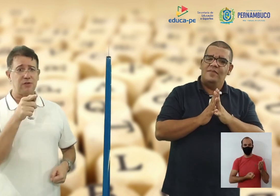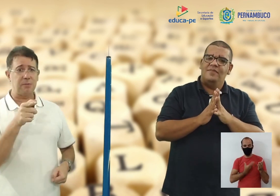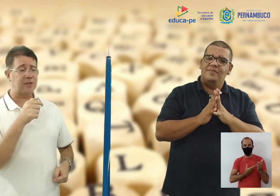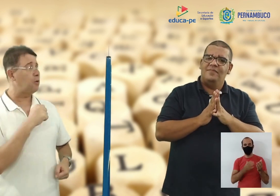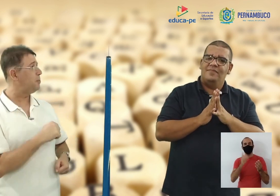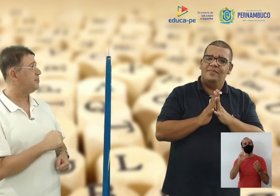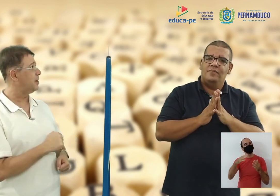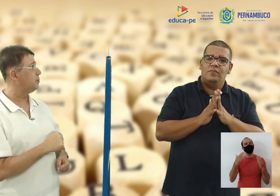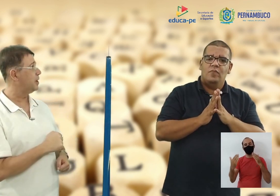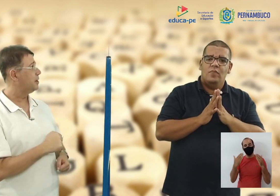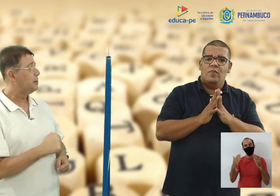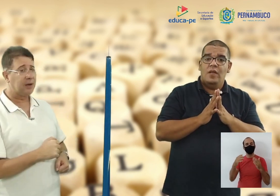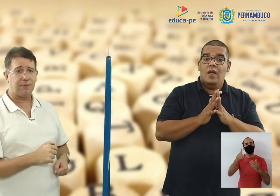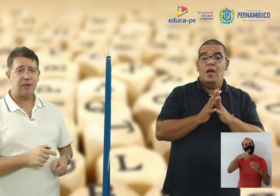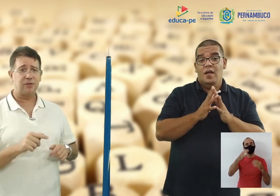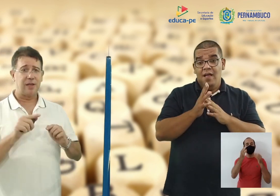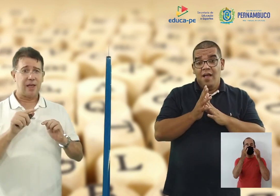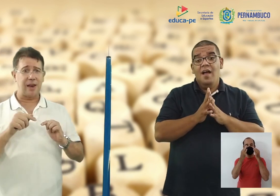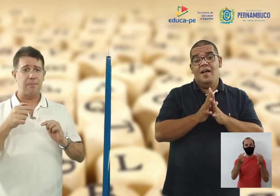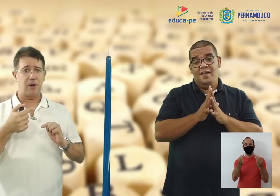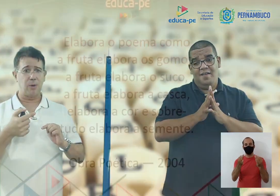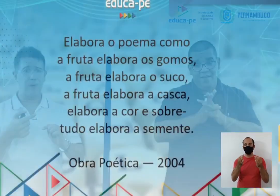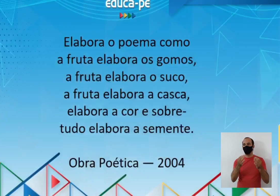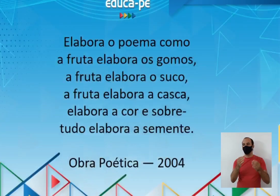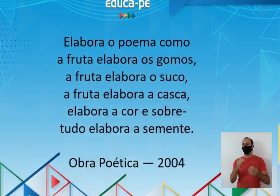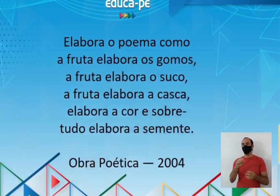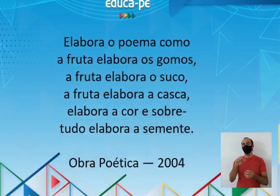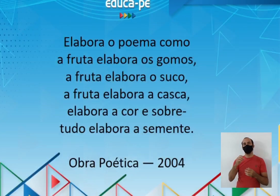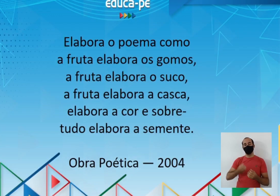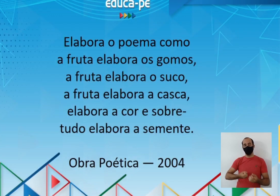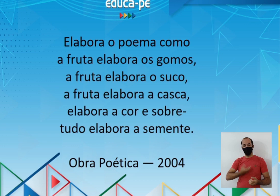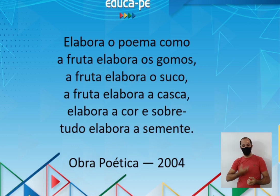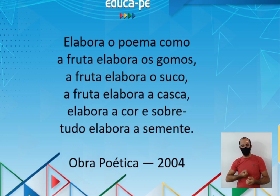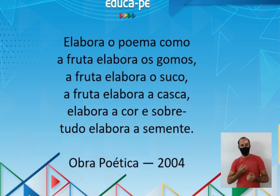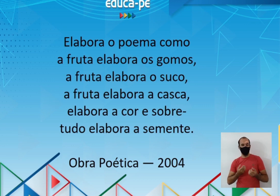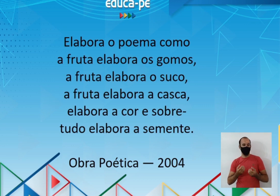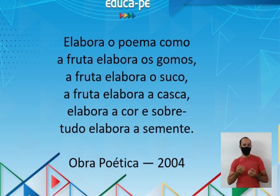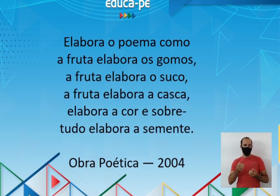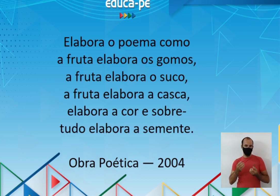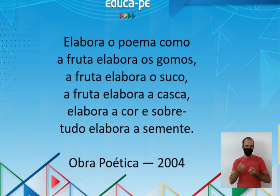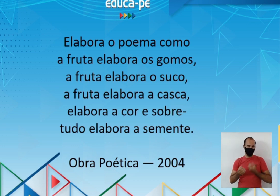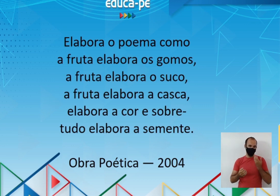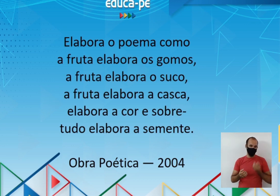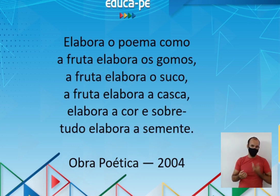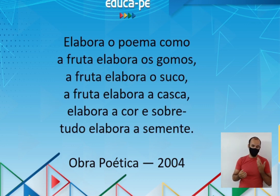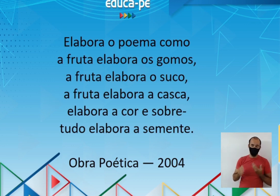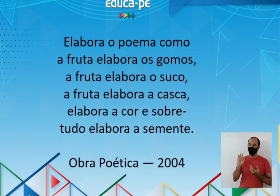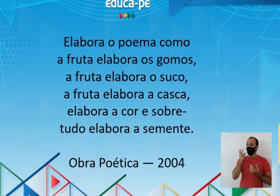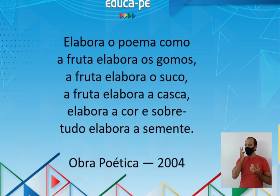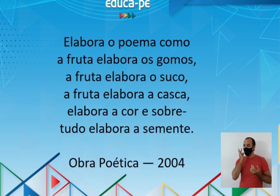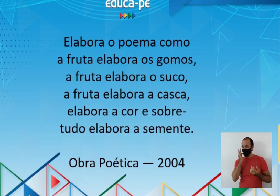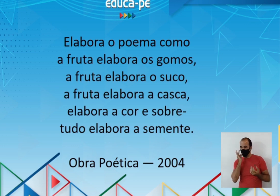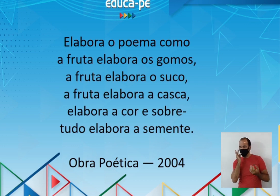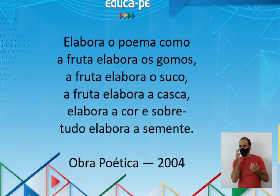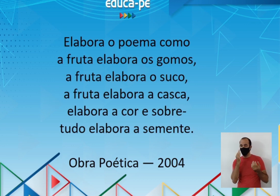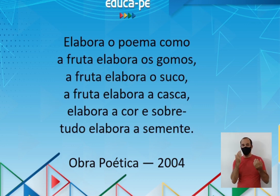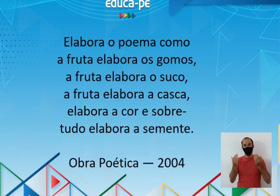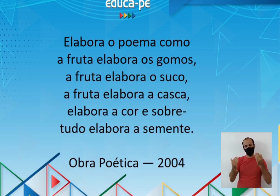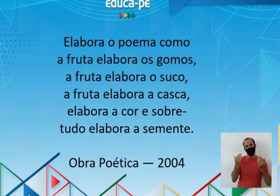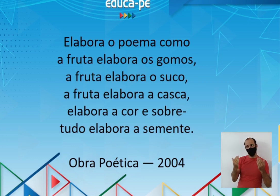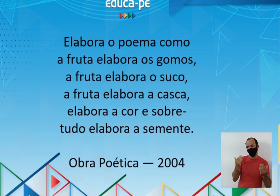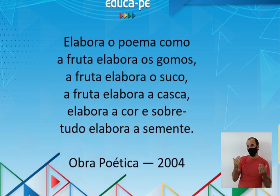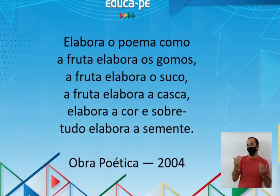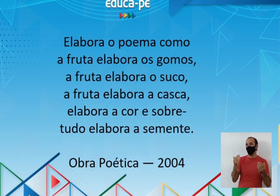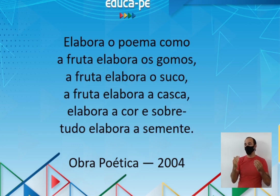professor, nós temos uma omissão, né? Porque veja, elabora o poema como a fruta elabora os gomos, como a palavra, o